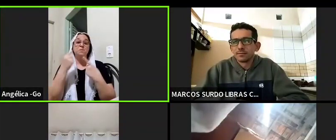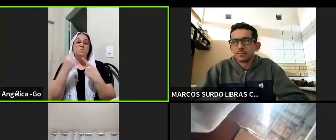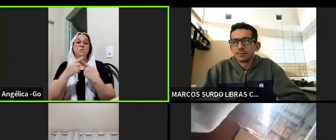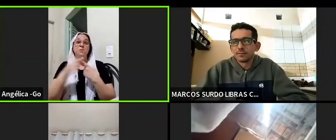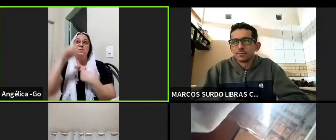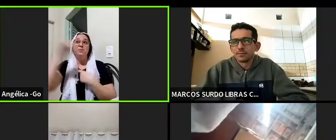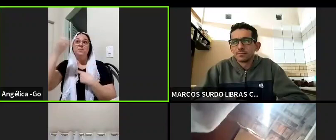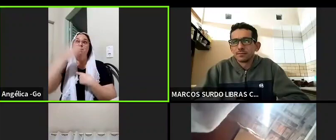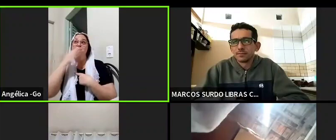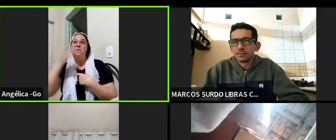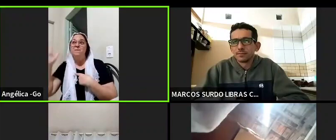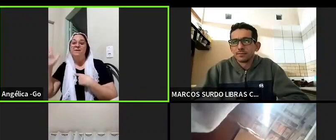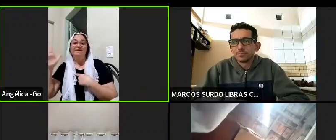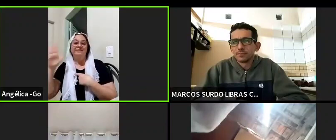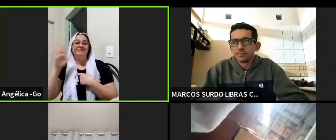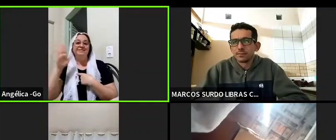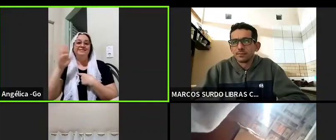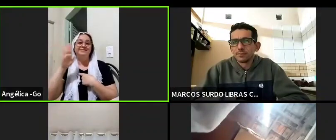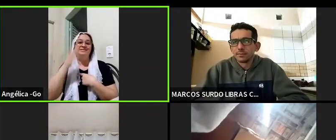Alamai.